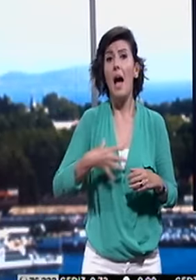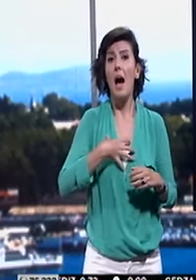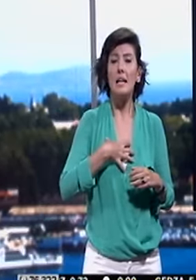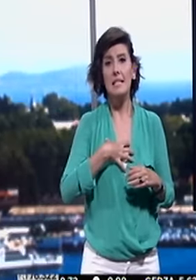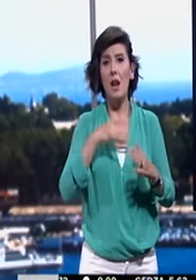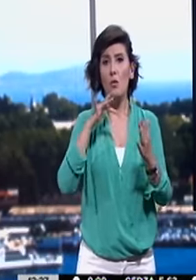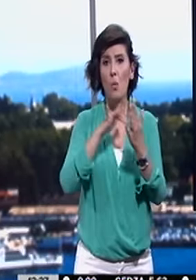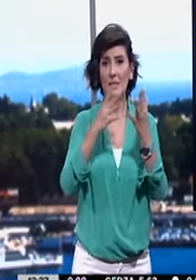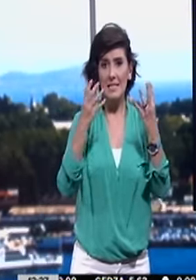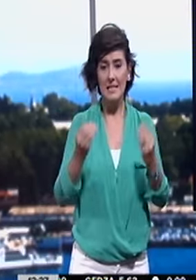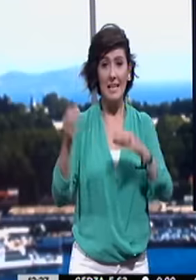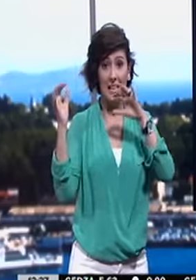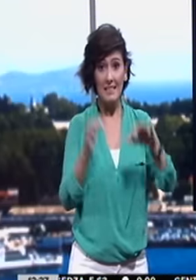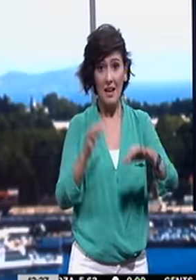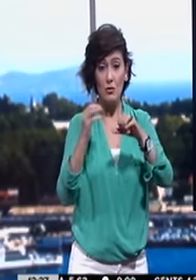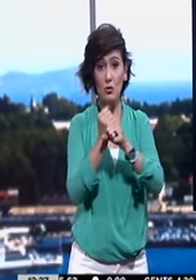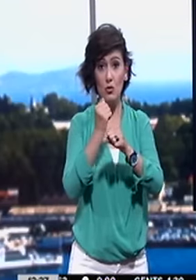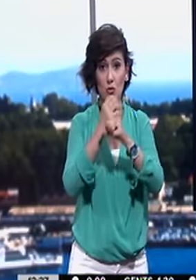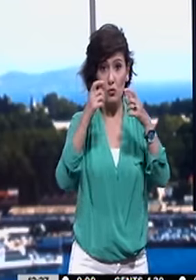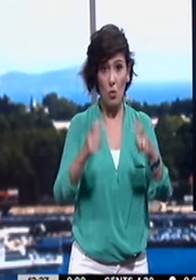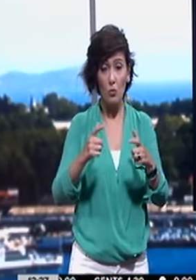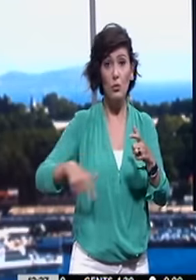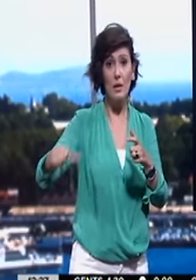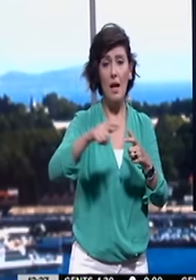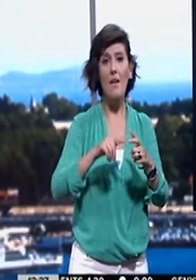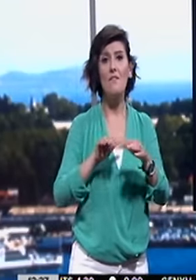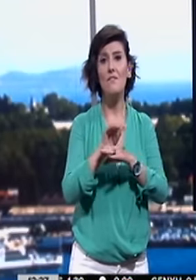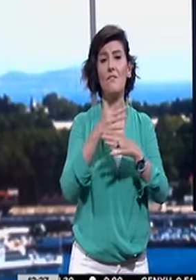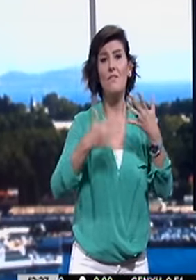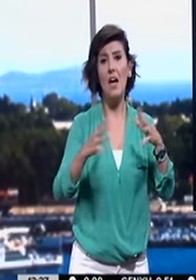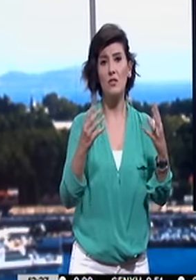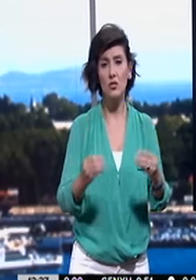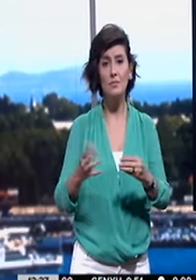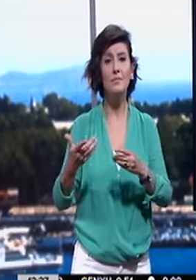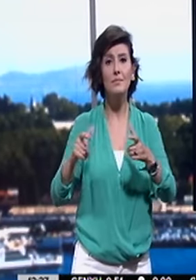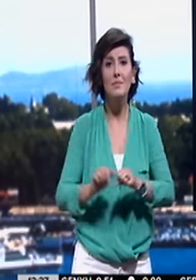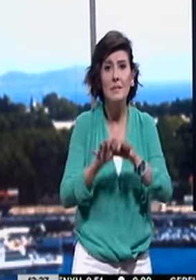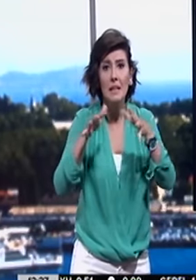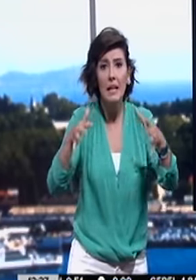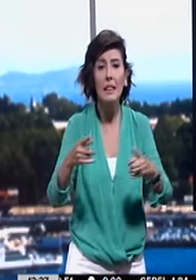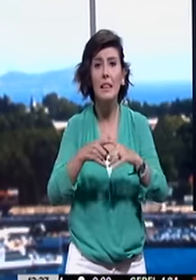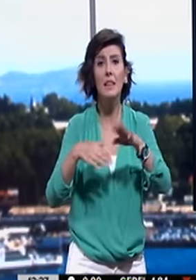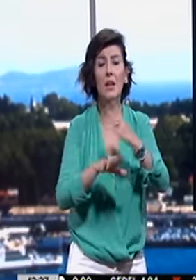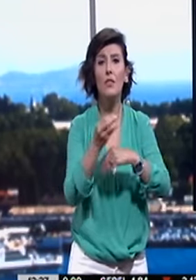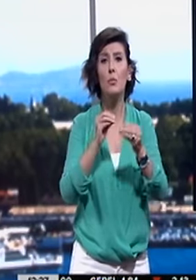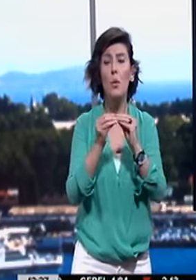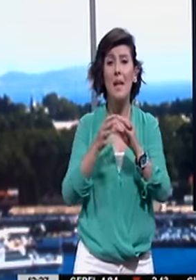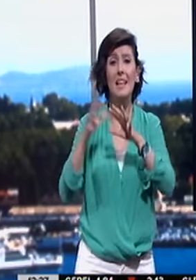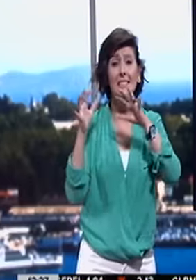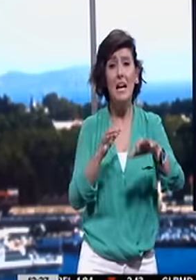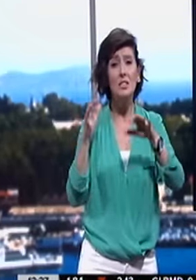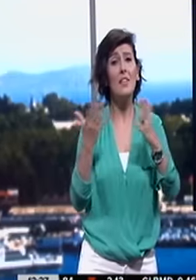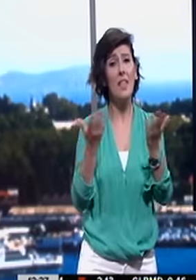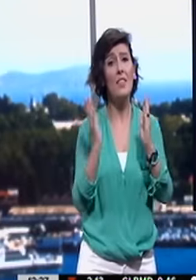Haziran ortasında gelen yağış Zonguldak'ta hayatı felç etti. Rögarlar taştı, trafik aksadı. Yağışların bir süre daha